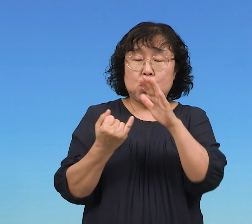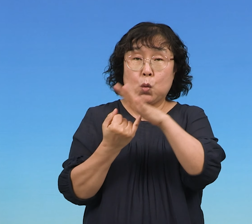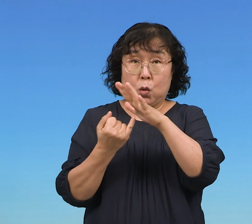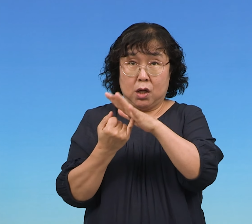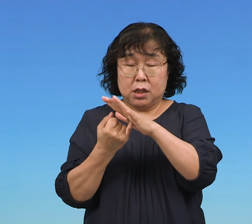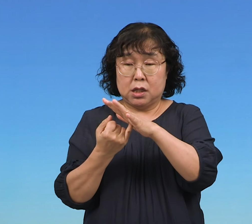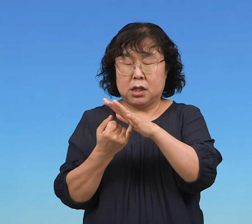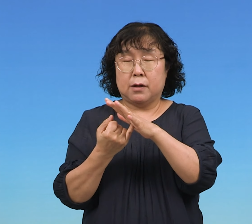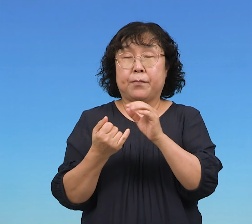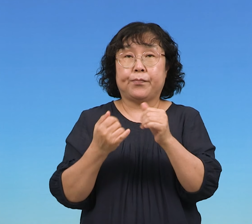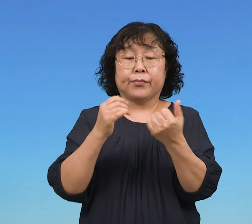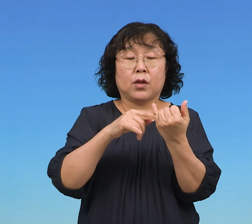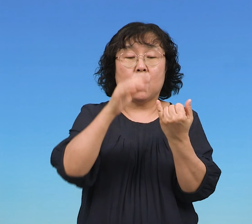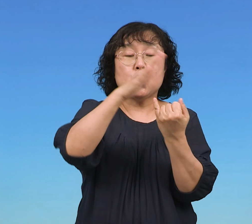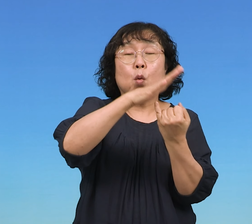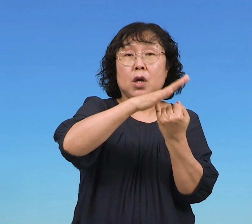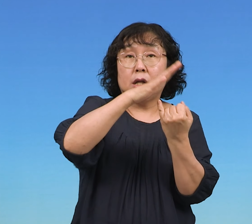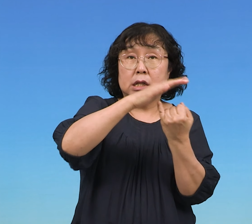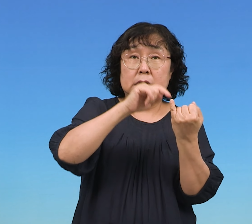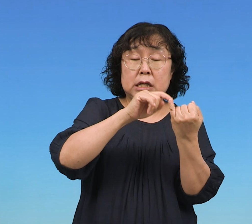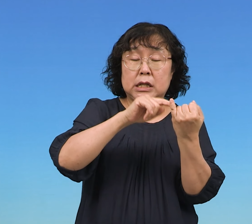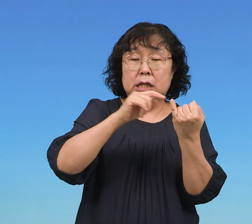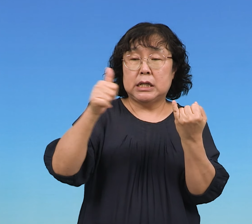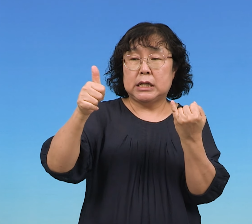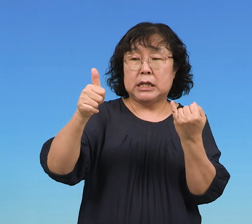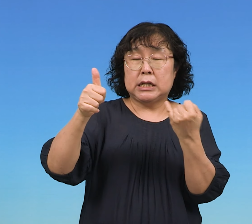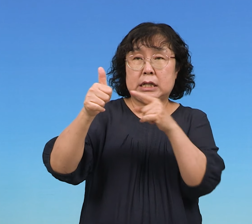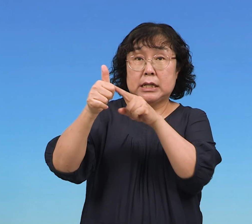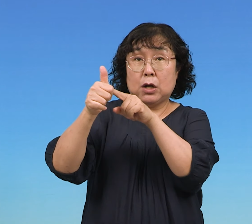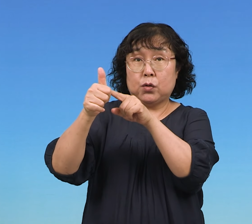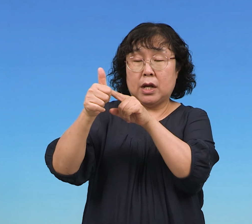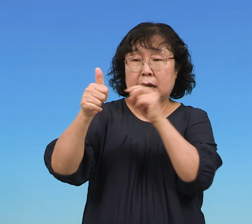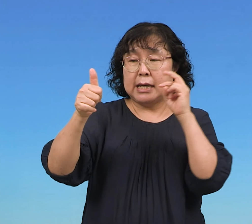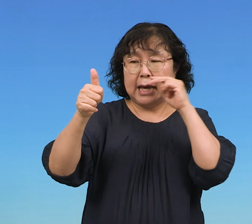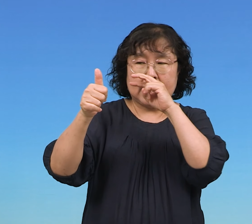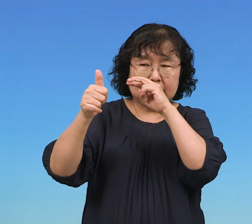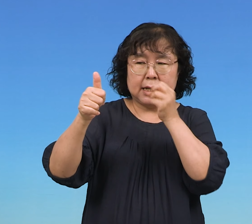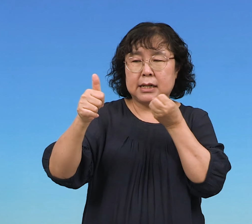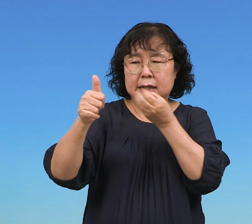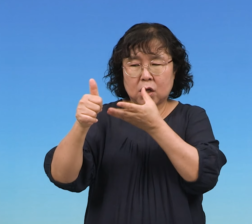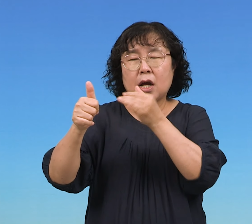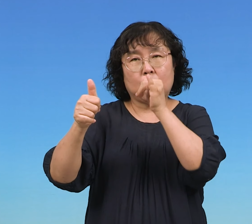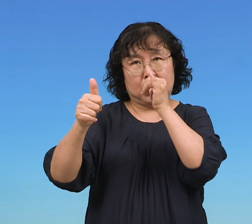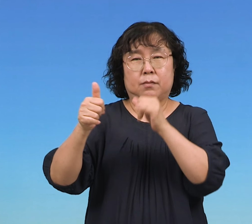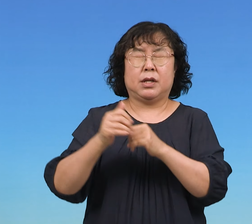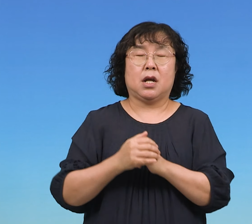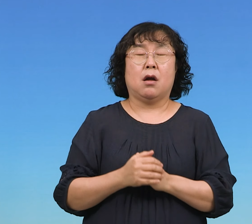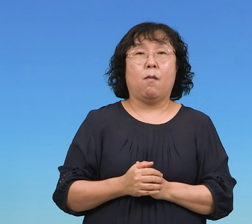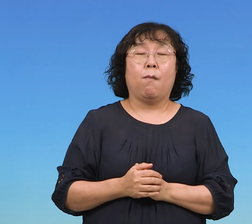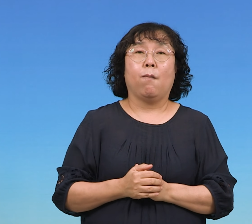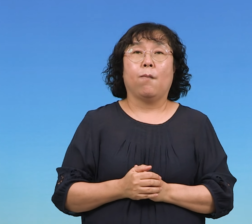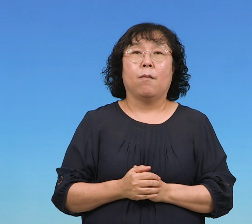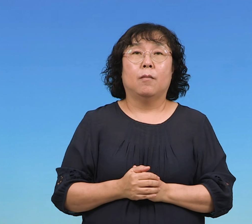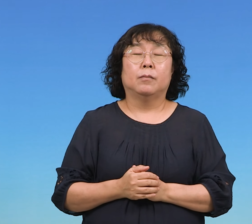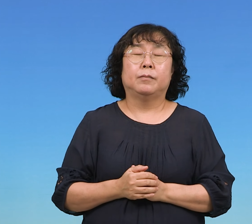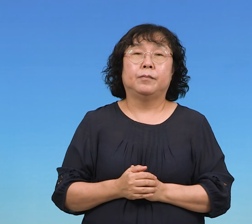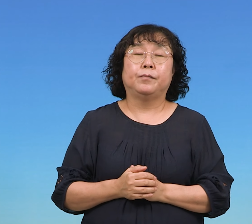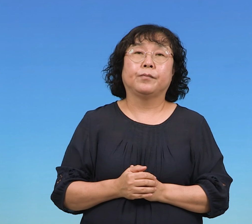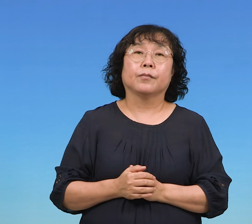군홧발로 자기 인생을 밟아버린 나만 장군에게 향기를 전해주고 있는 거예요. 이게 뭘